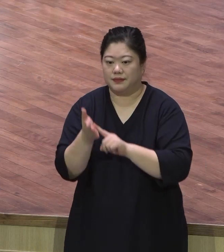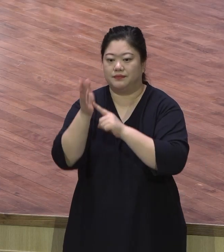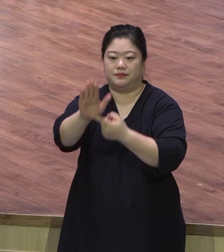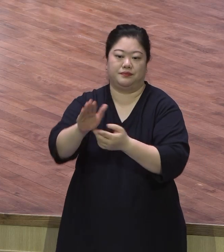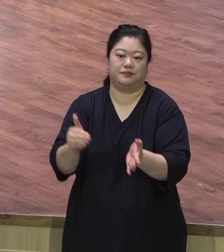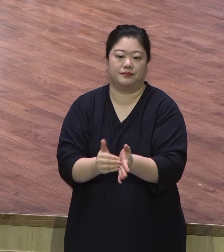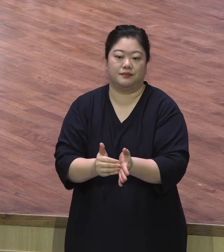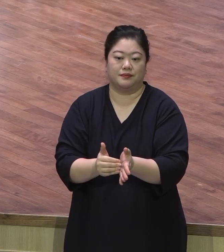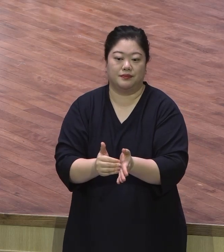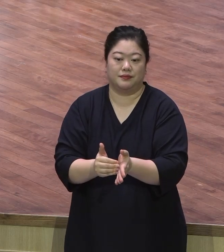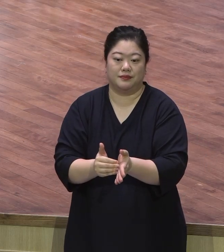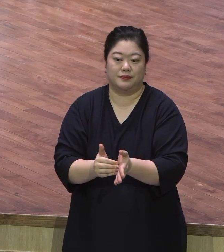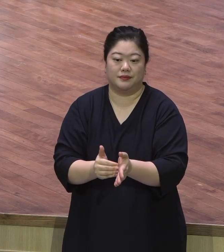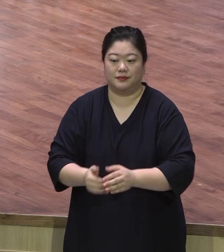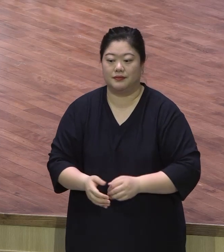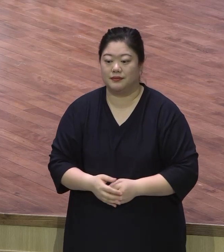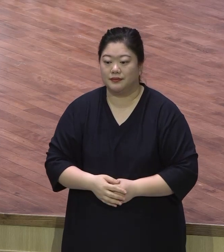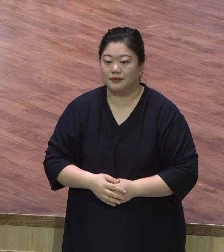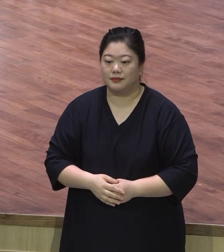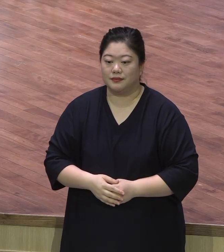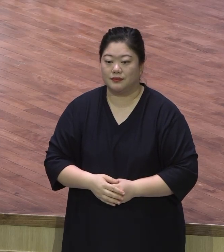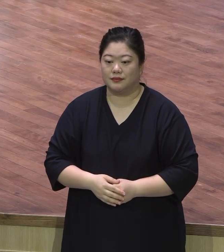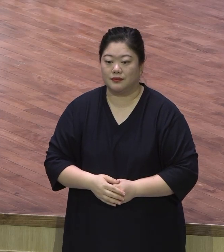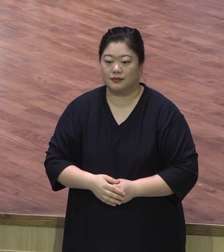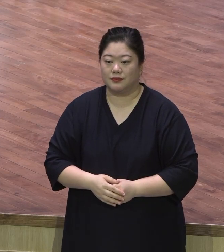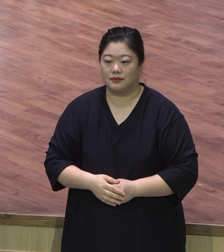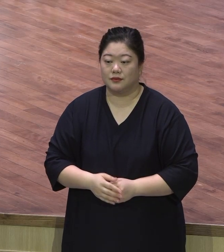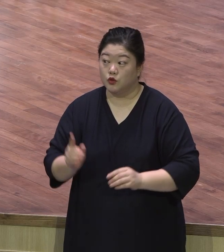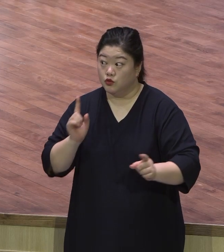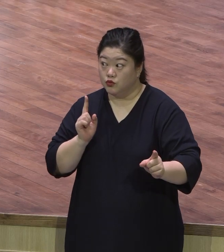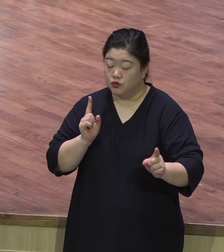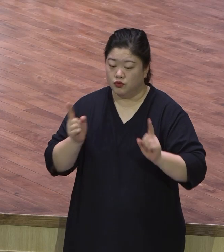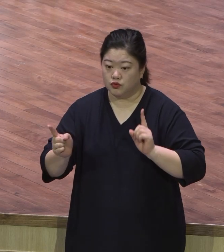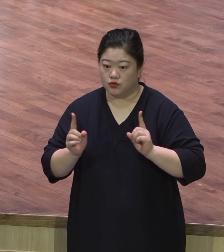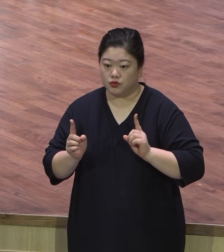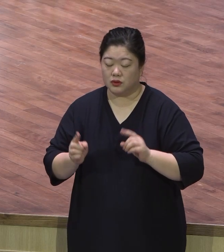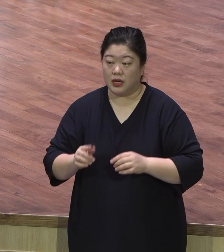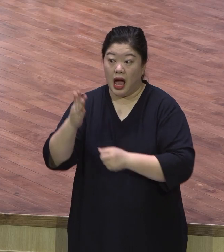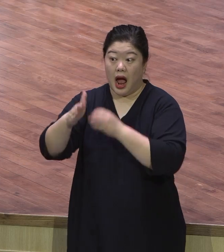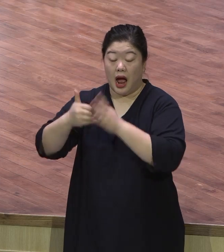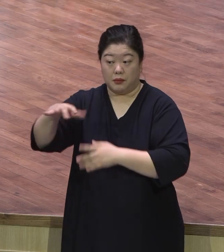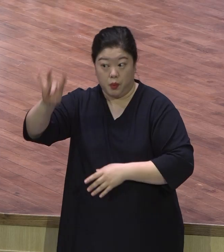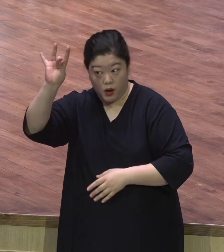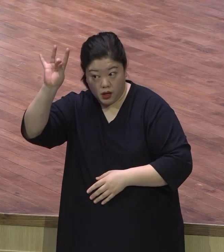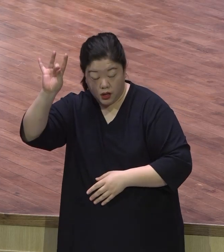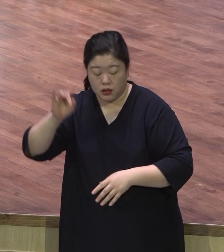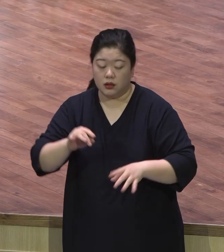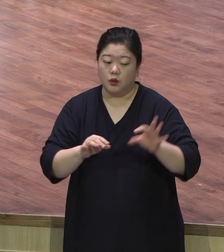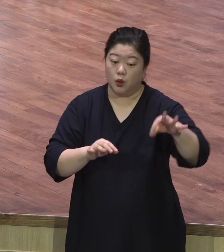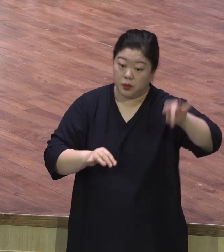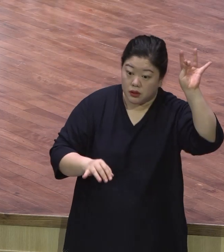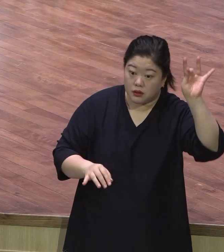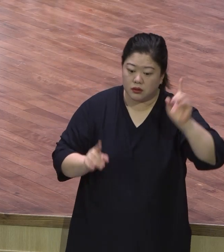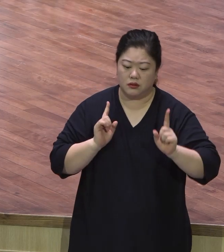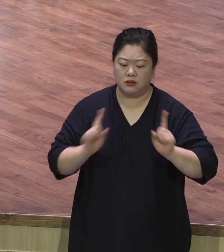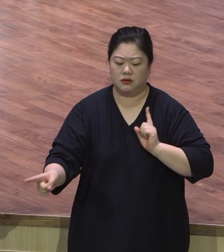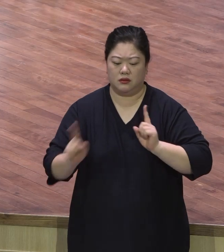무슨 말입니까 둘 중에 하나 선택하라는 것입니다 둘 중에 하나 선택해요